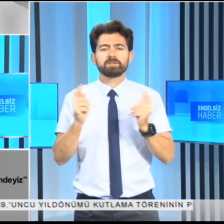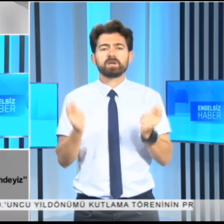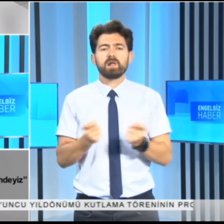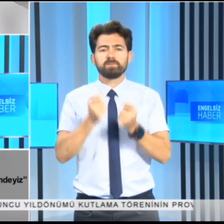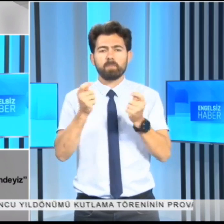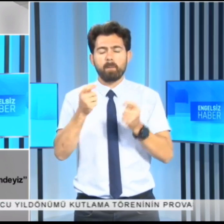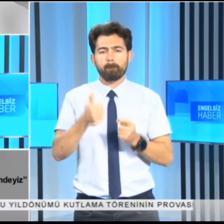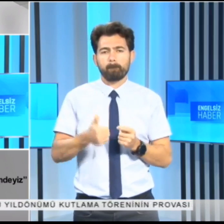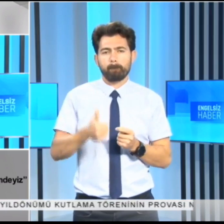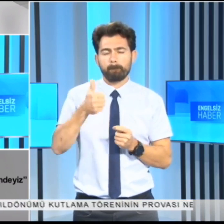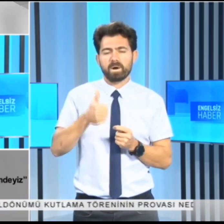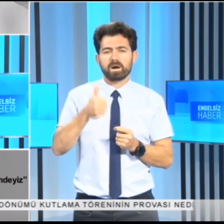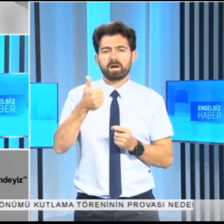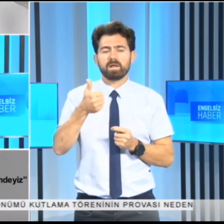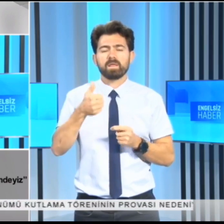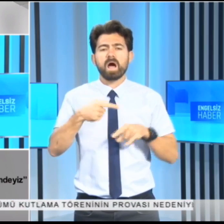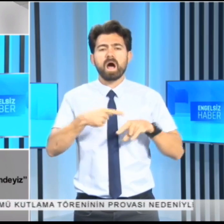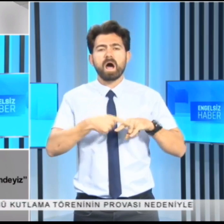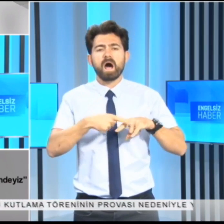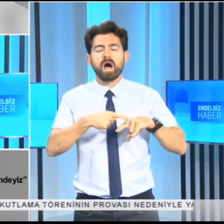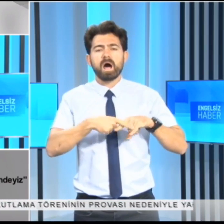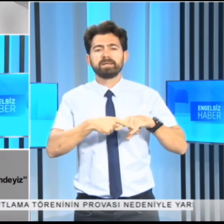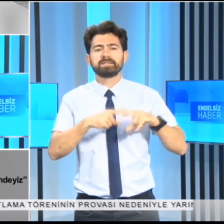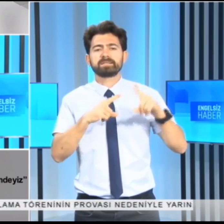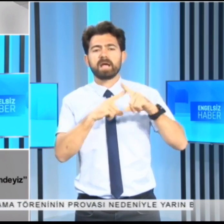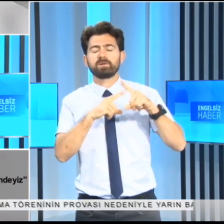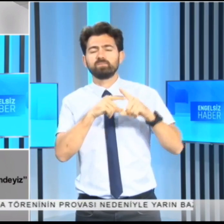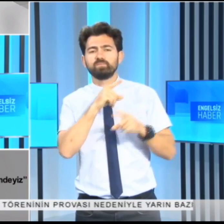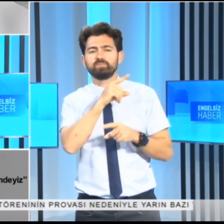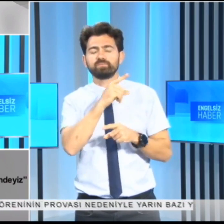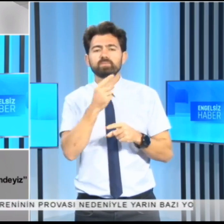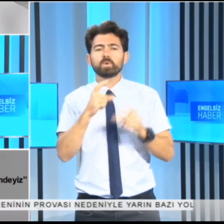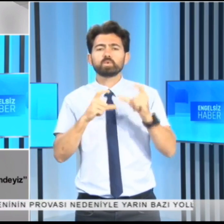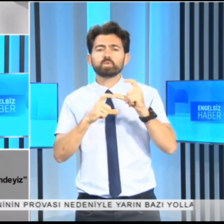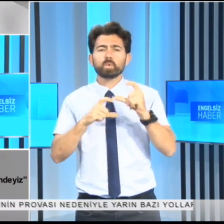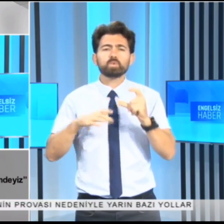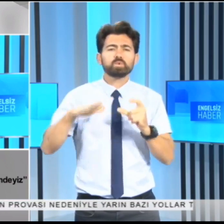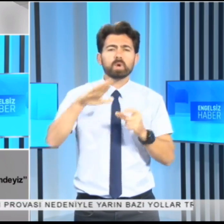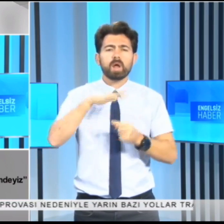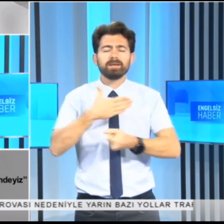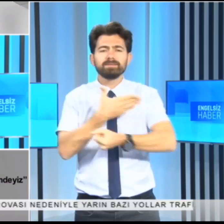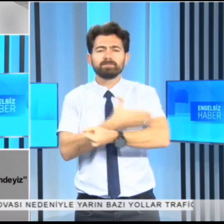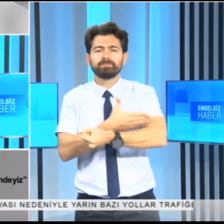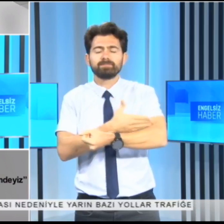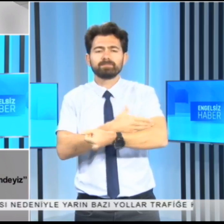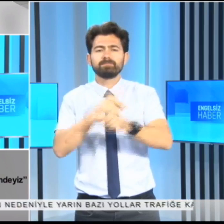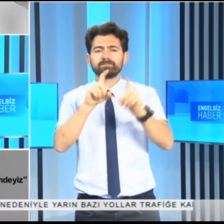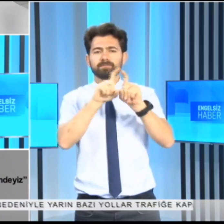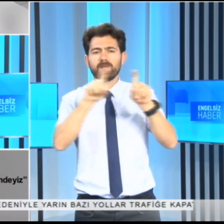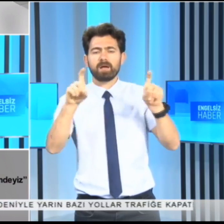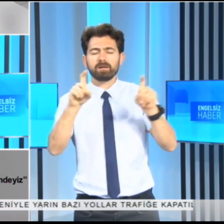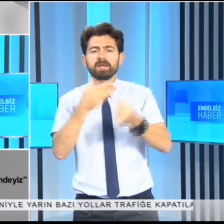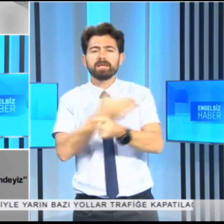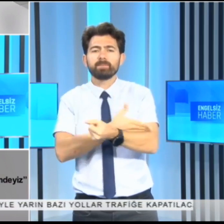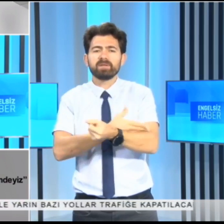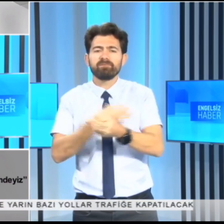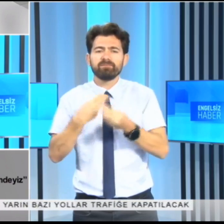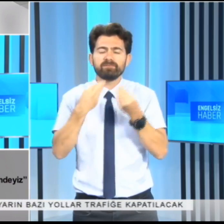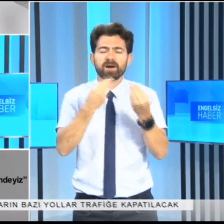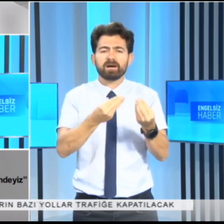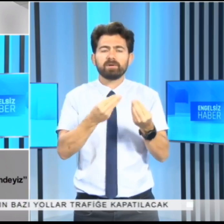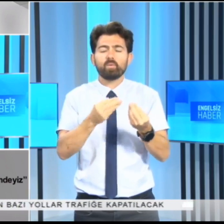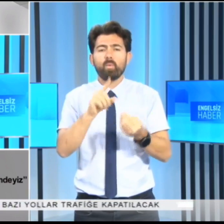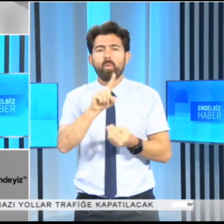Çalışma ve Sosyal Güvenlik Bakanı Hasan taçoy Sosyal Hizmetler dairesi bünyesinde hizmet